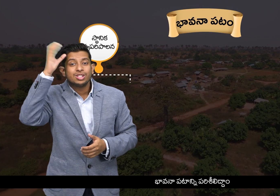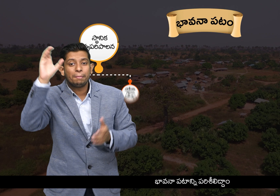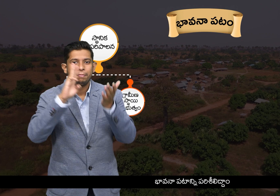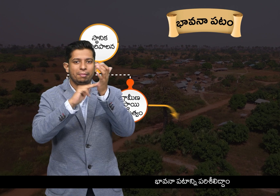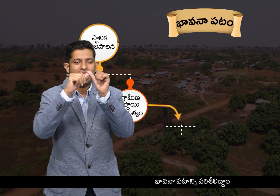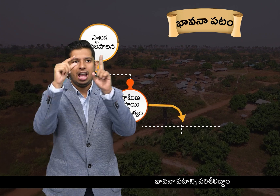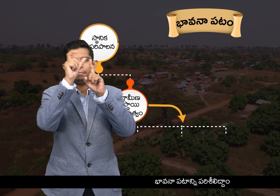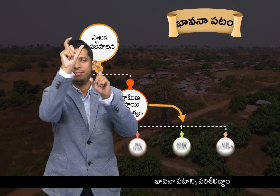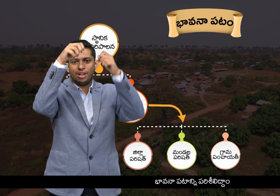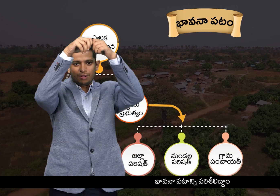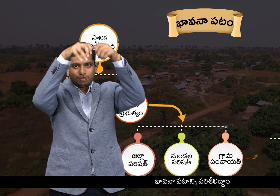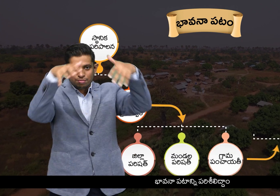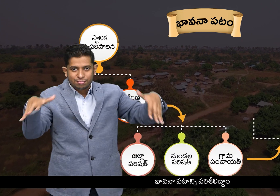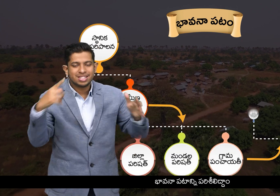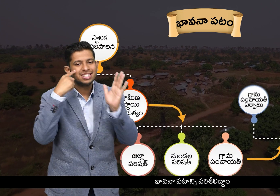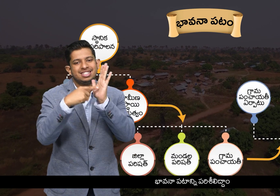భావనా పటాన్ని పరిశీలిద్దాం.